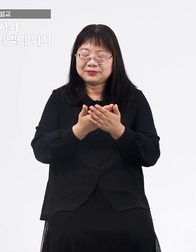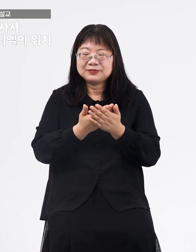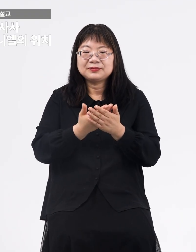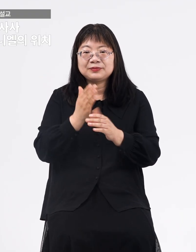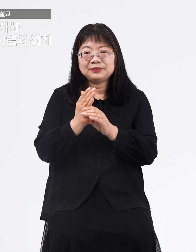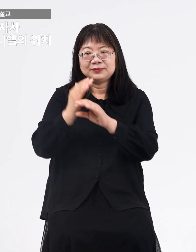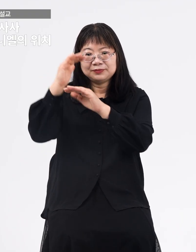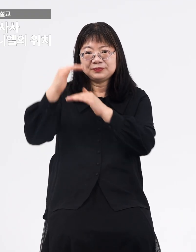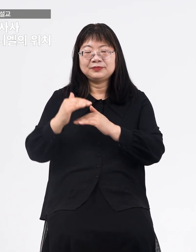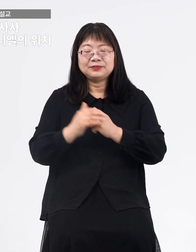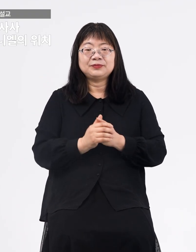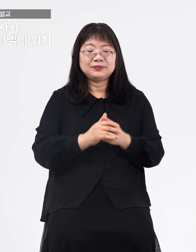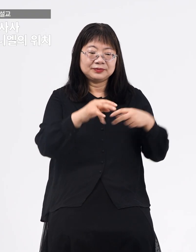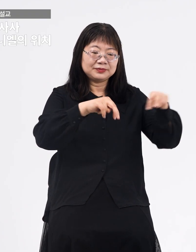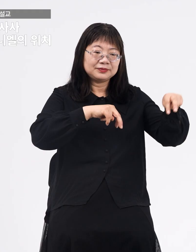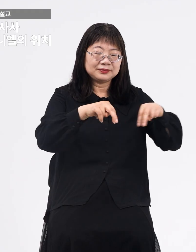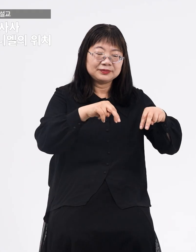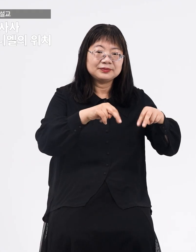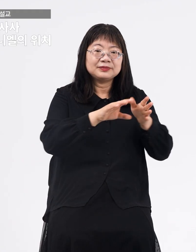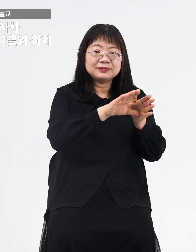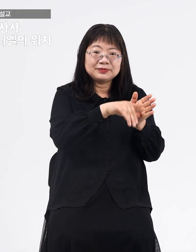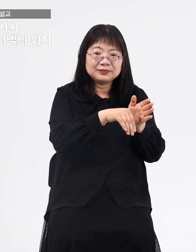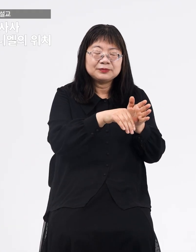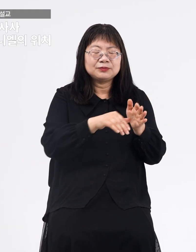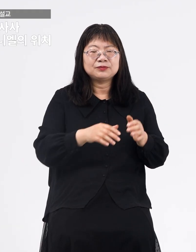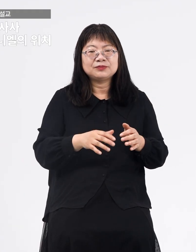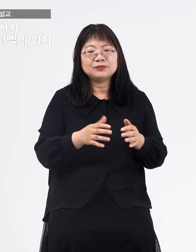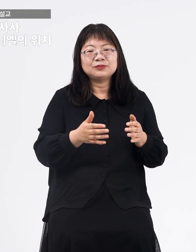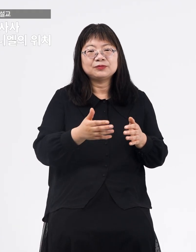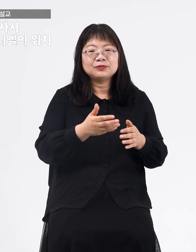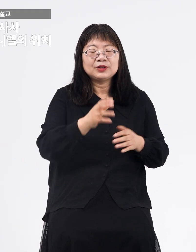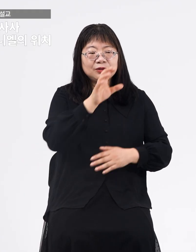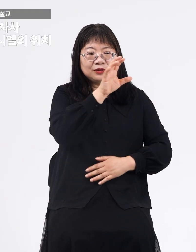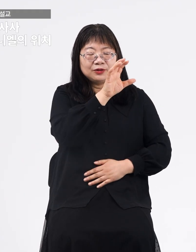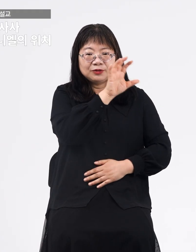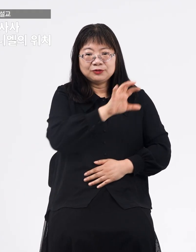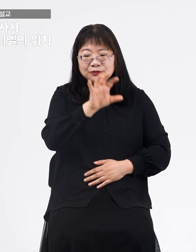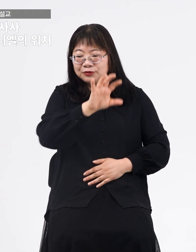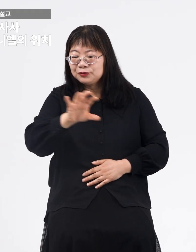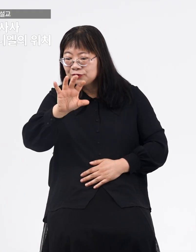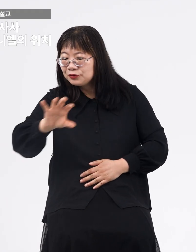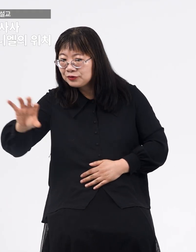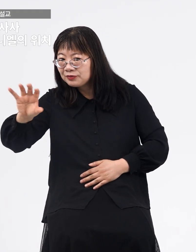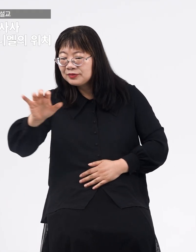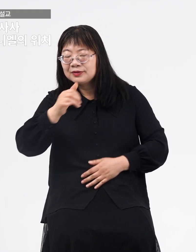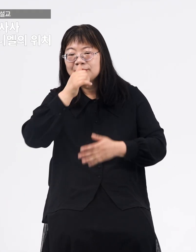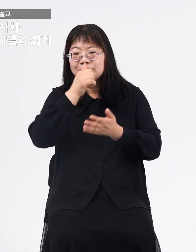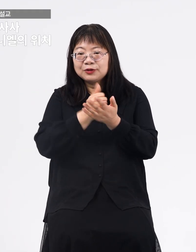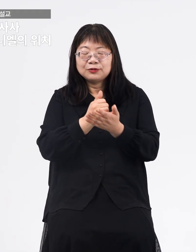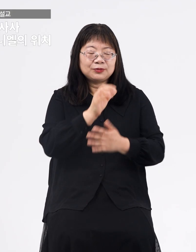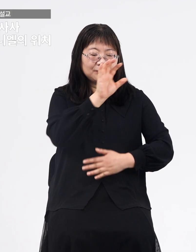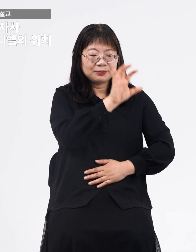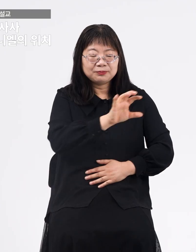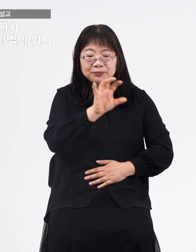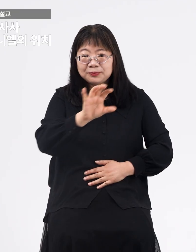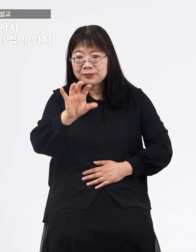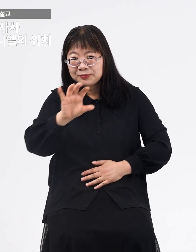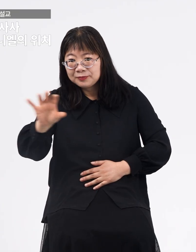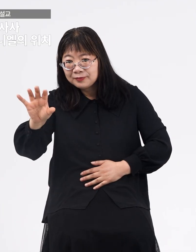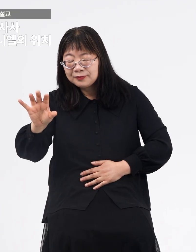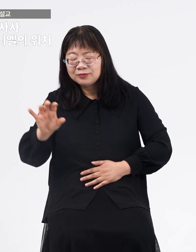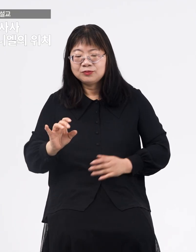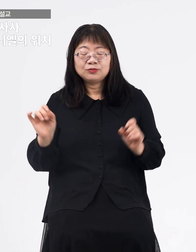사사기는 순환의 역사죠. 죄도 순환이 되고 반복된다는 얘기입니다. 또 죄와